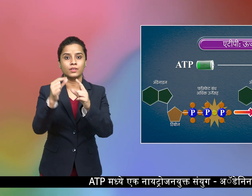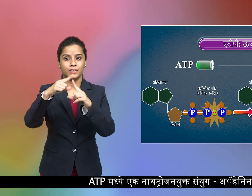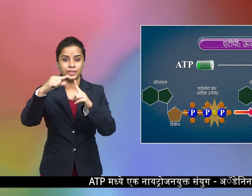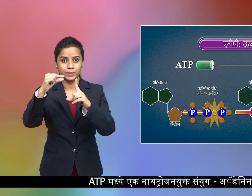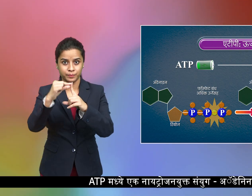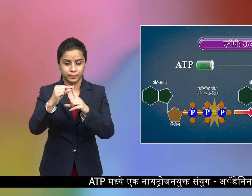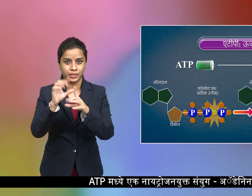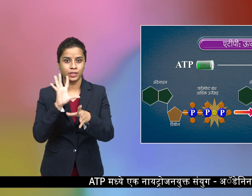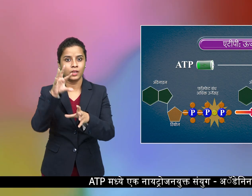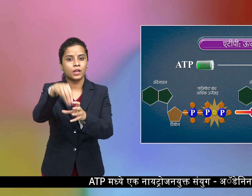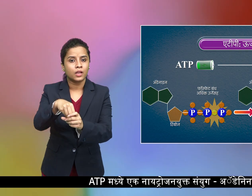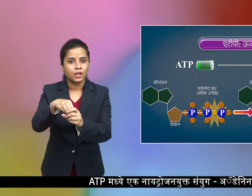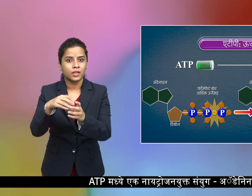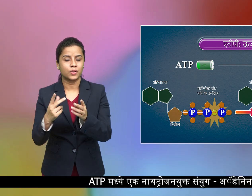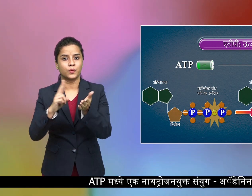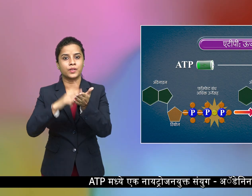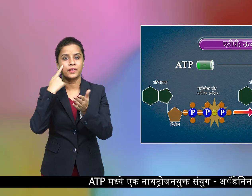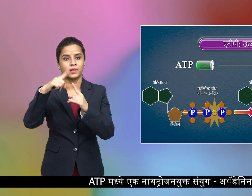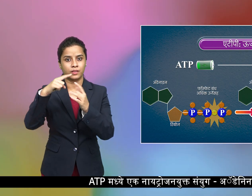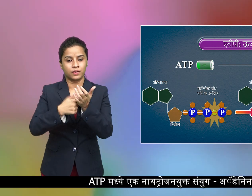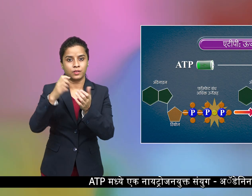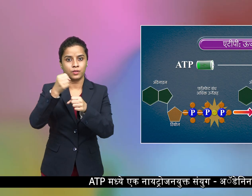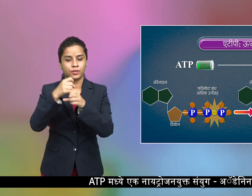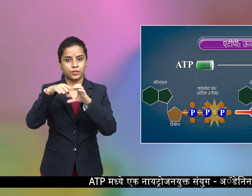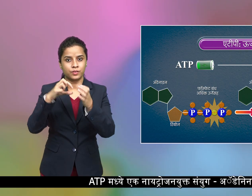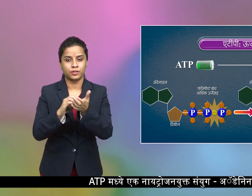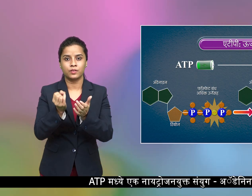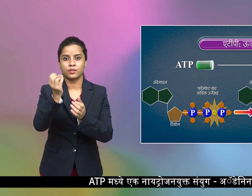ATP मध्ये एक नायट्रोजनयुक्त संयुग अँटेनिन,